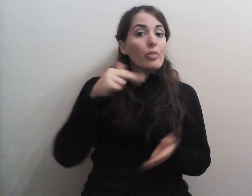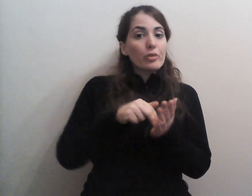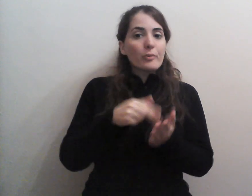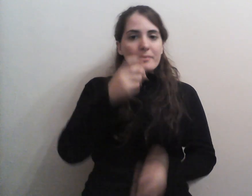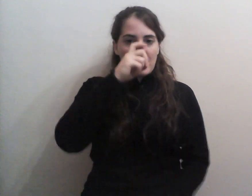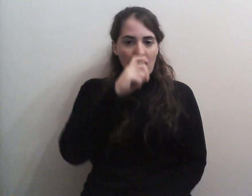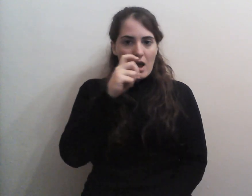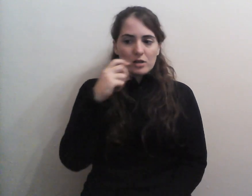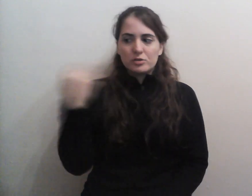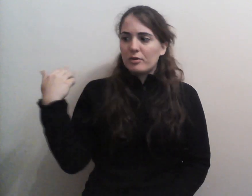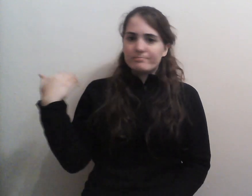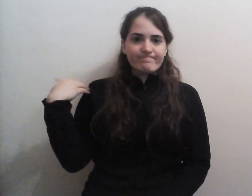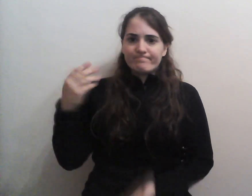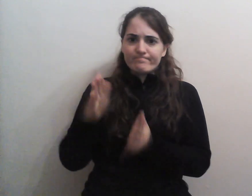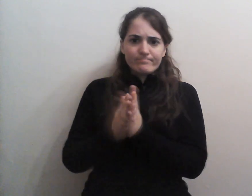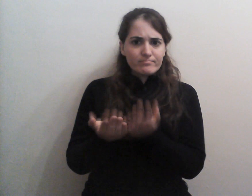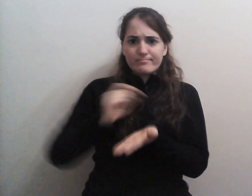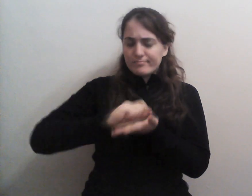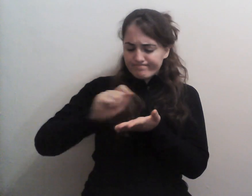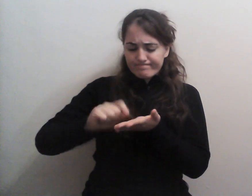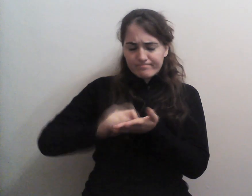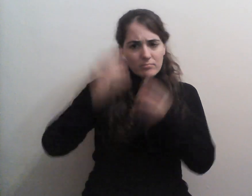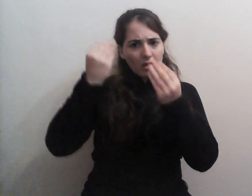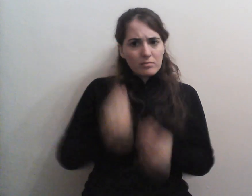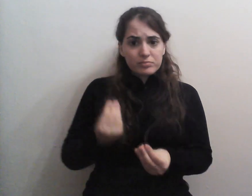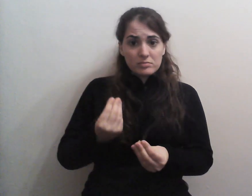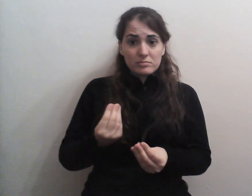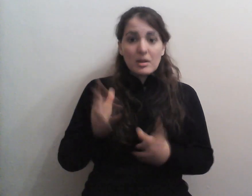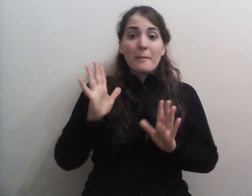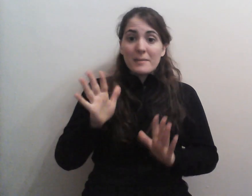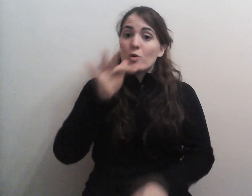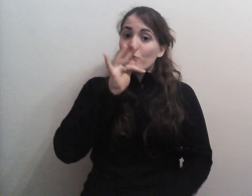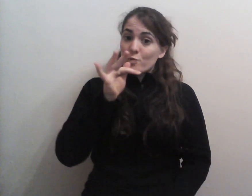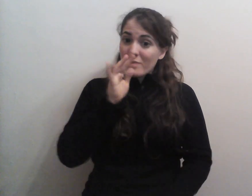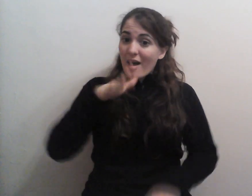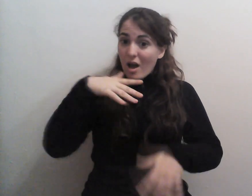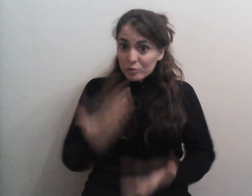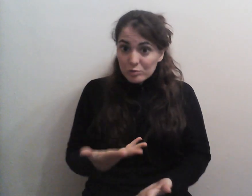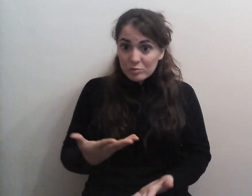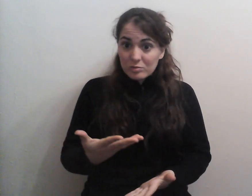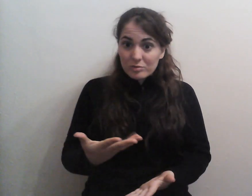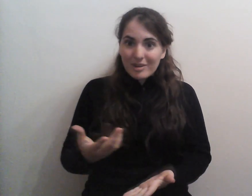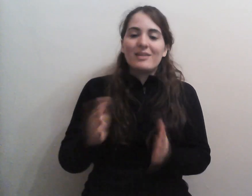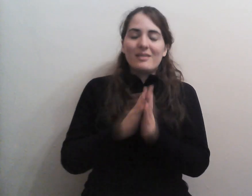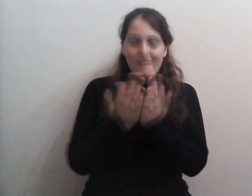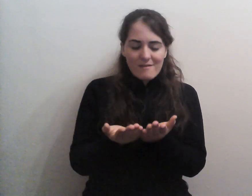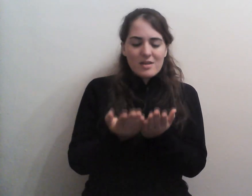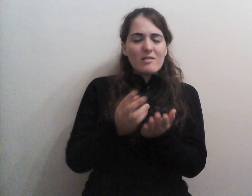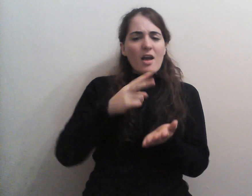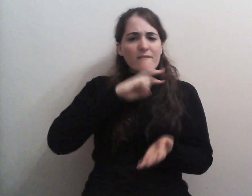libro sigue siendo nuestra única norma de fe y conducta. Es un libro escrito en el pasado, sin embargo, en el presente sigue teniendo